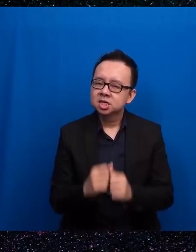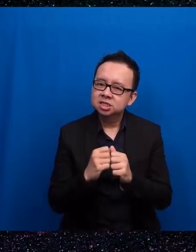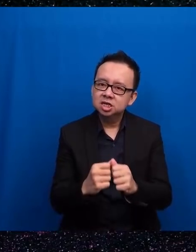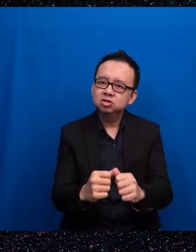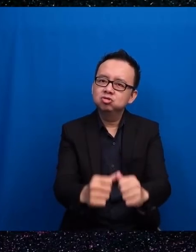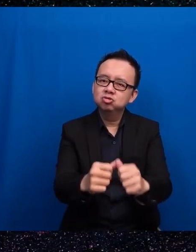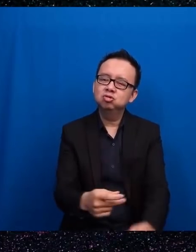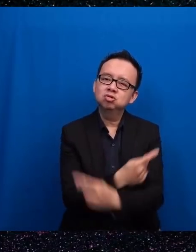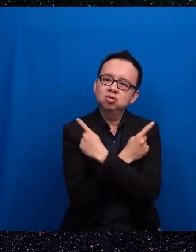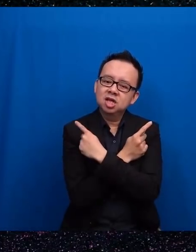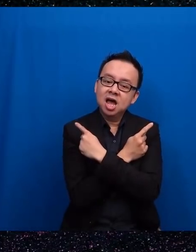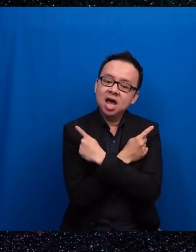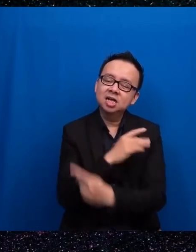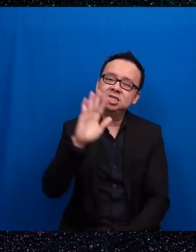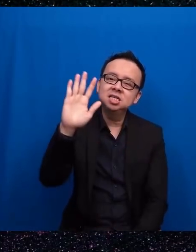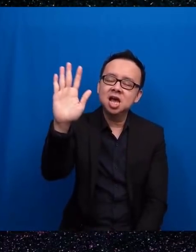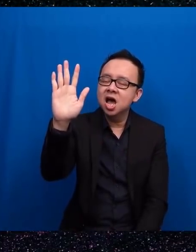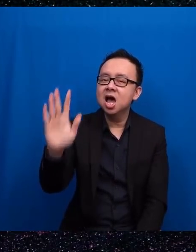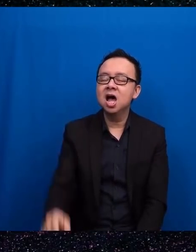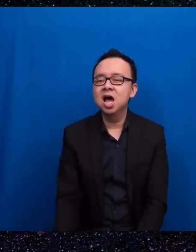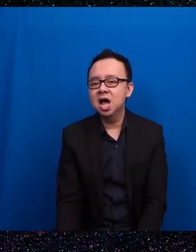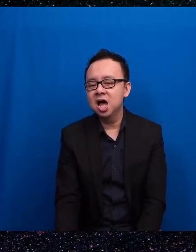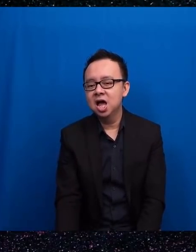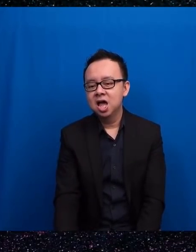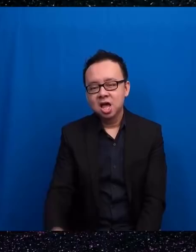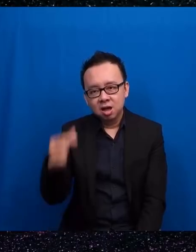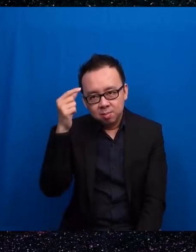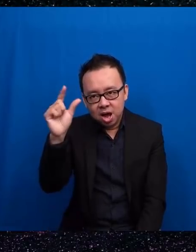sediakan seturut kasih-Nya